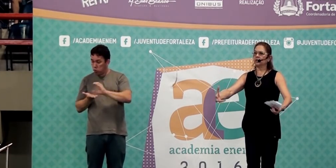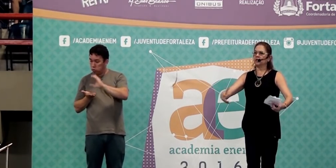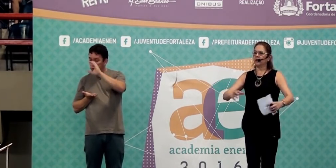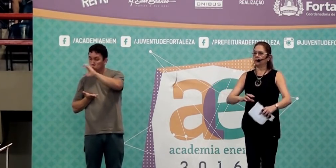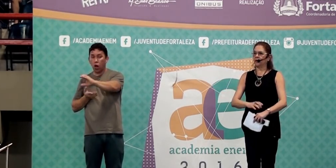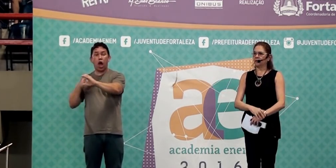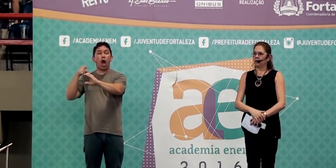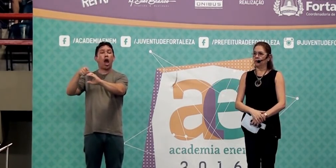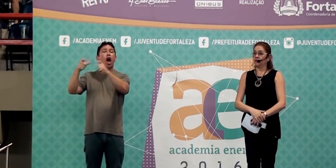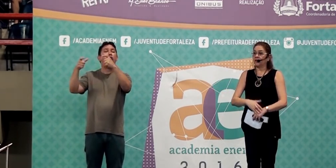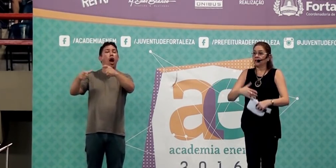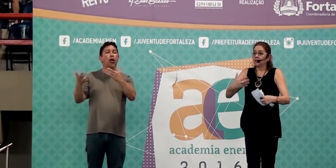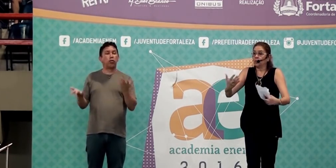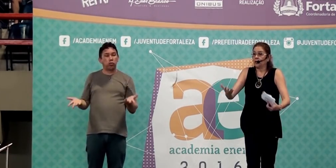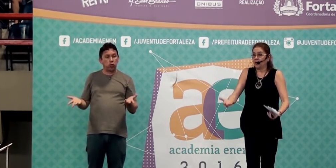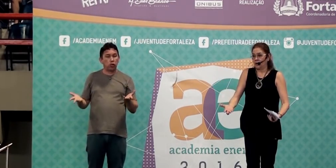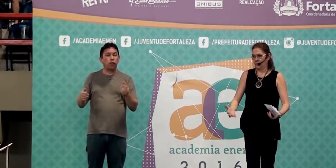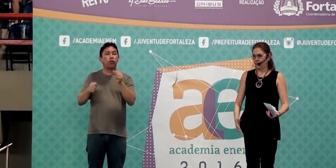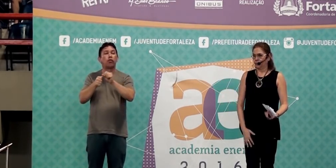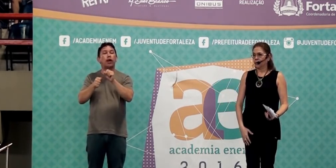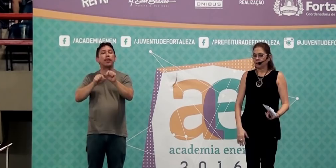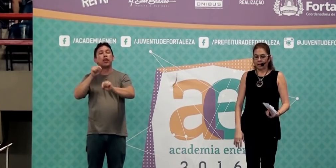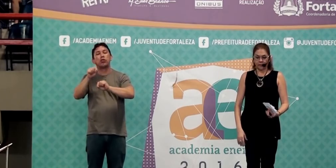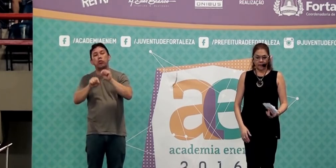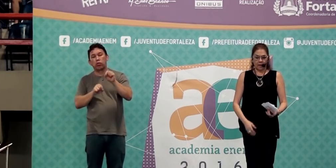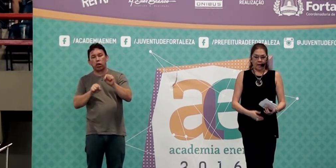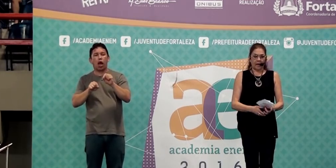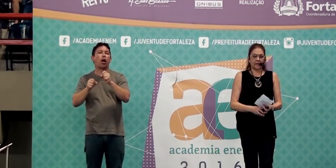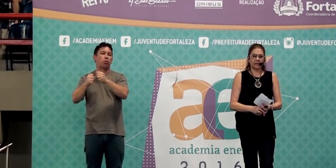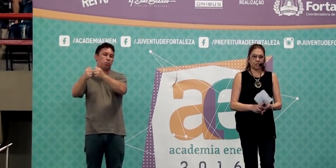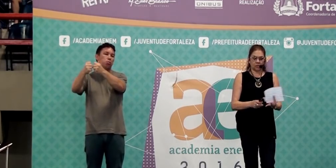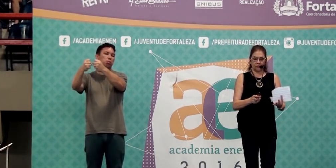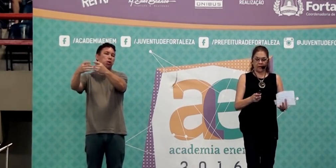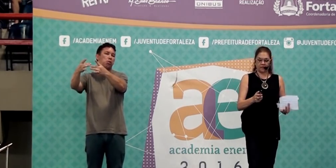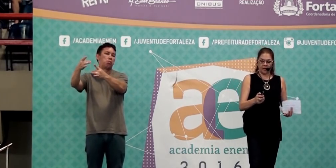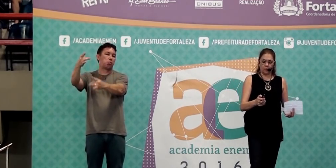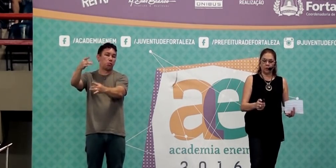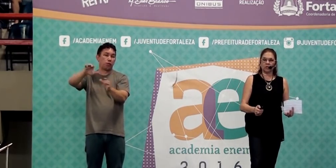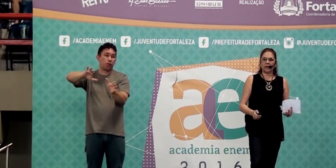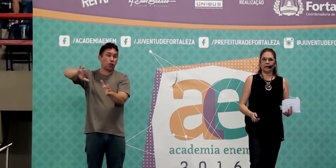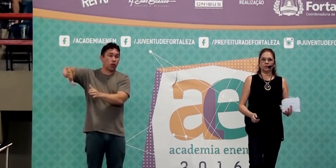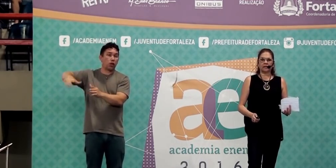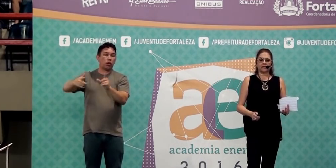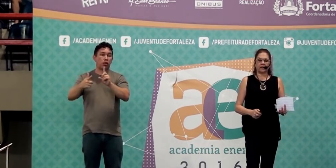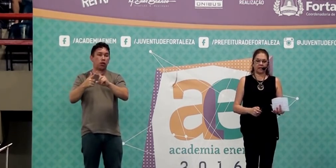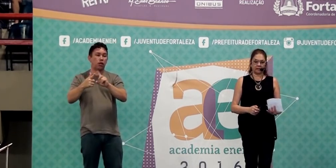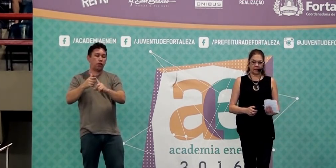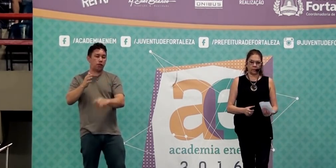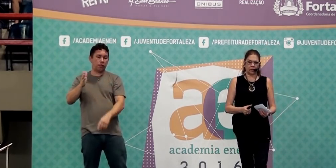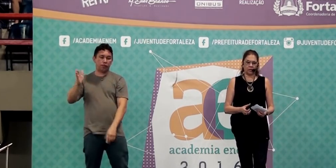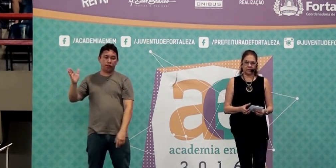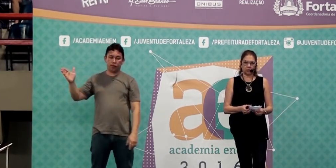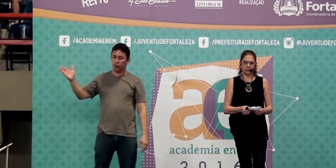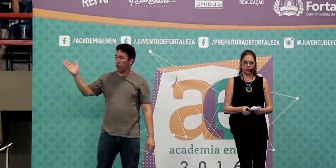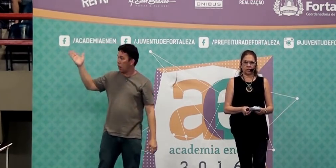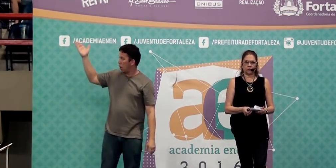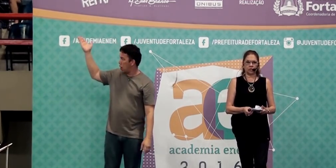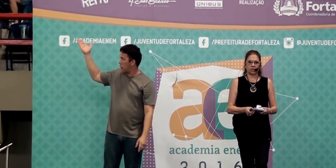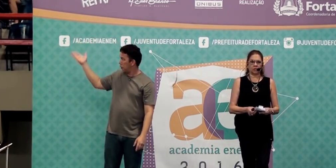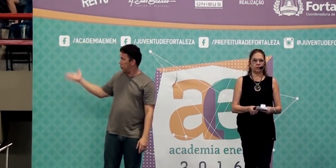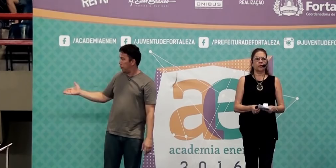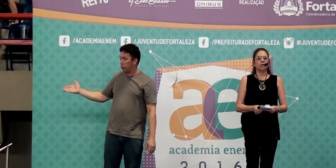vai investir em educação? Fazendo o quê? Tá? Aí a gente vai ver o modelo dessa redação que nós